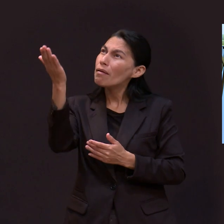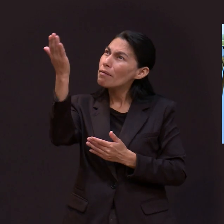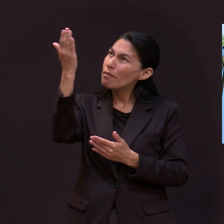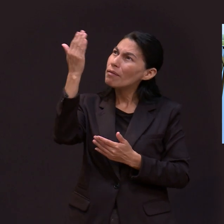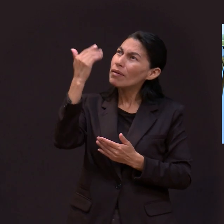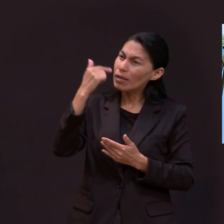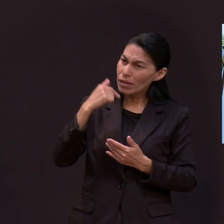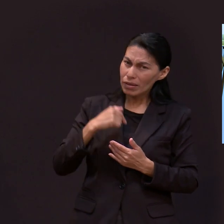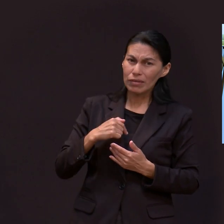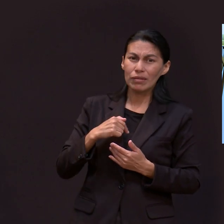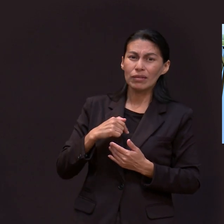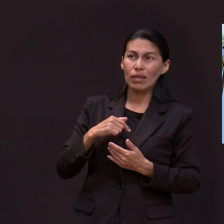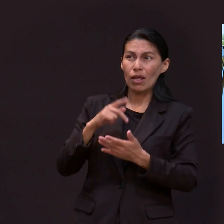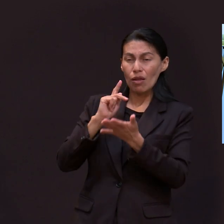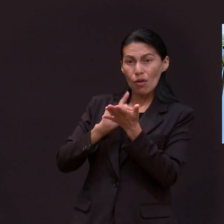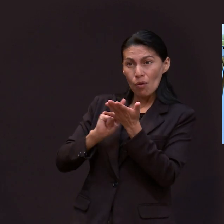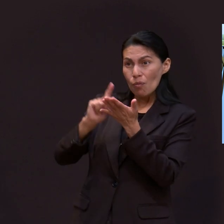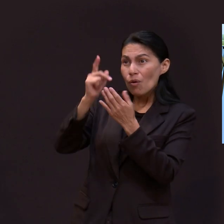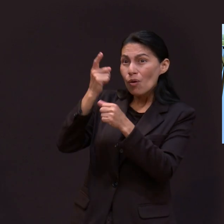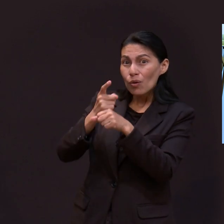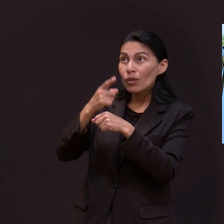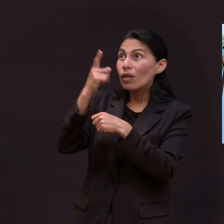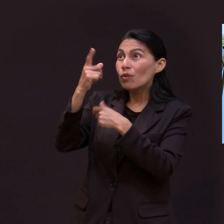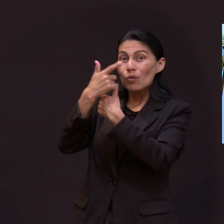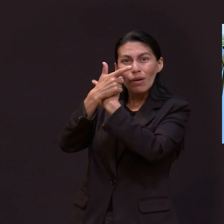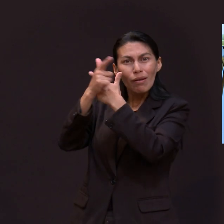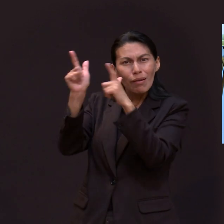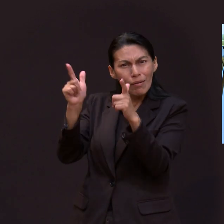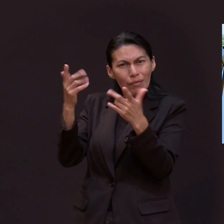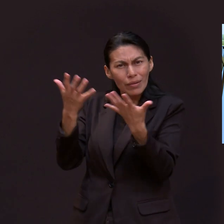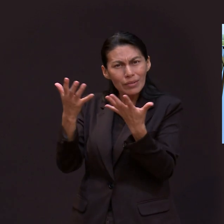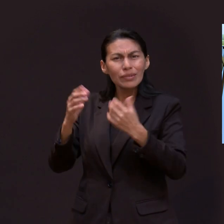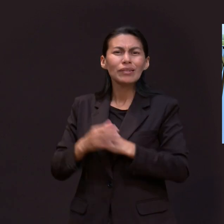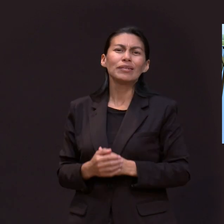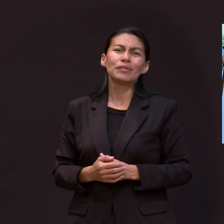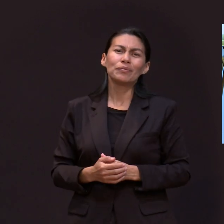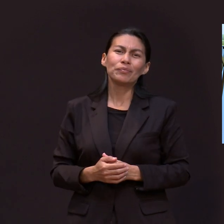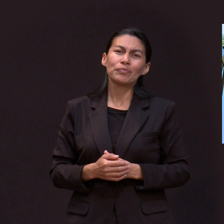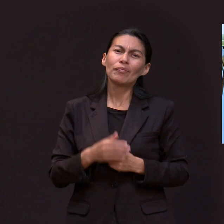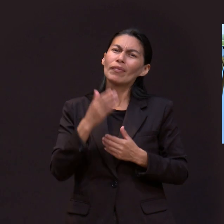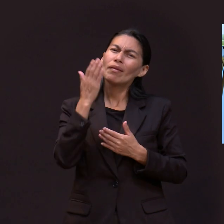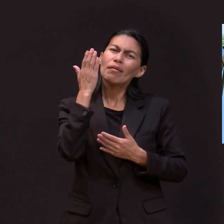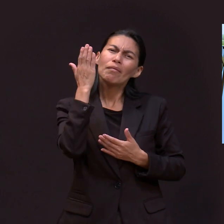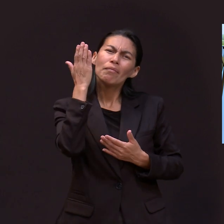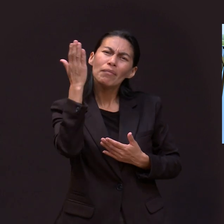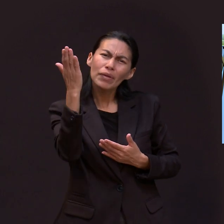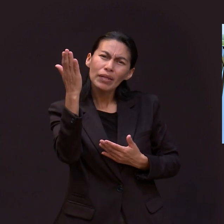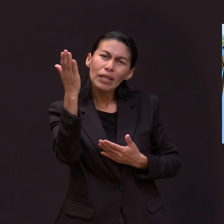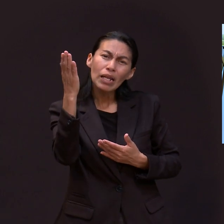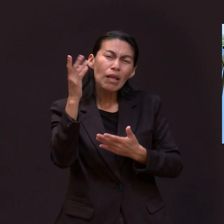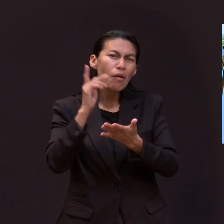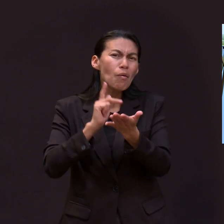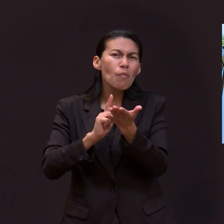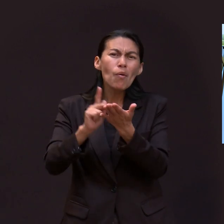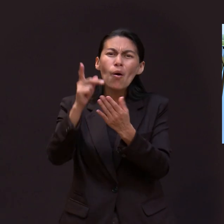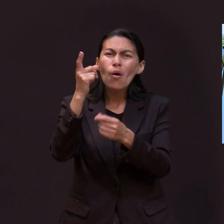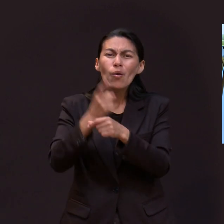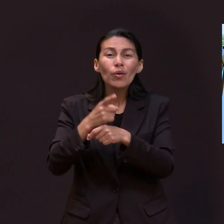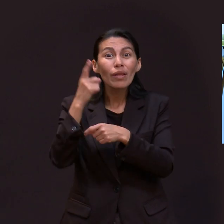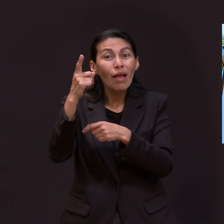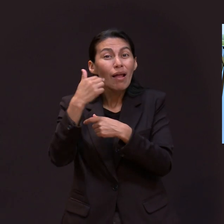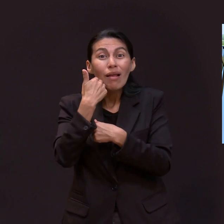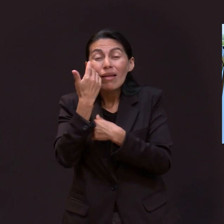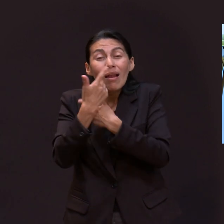pídele que venga a su reino y que sea hecha su voluntad y pídele lo que es